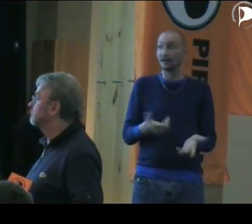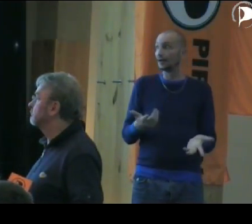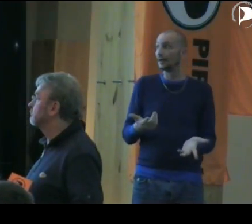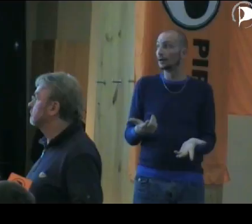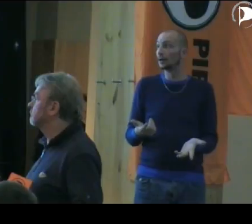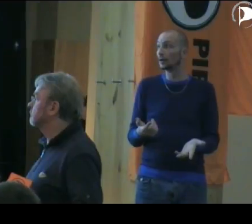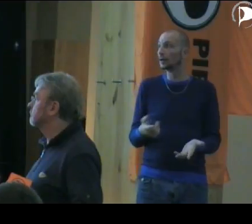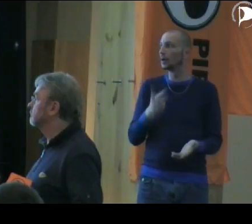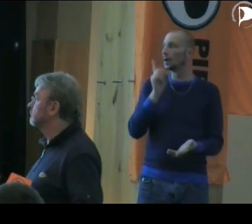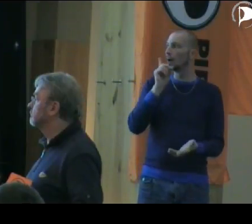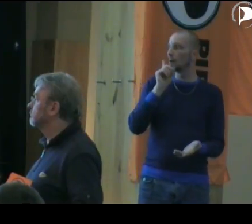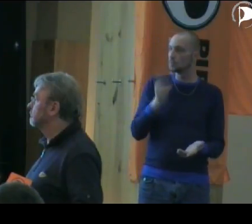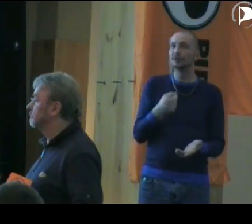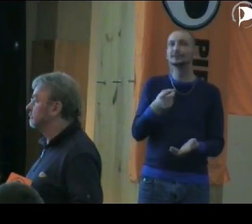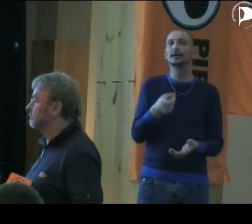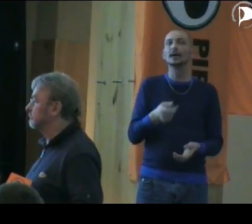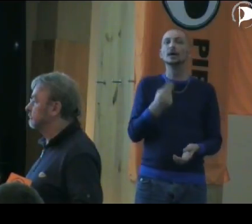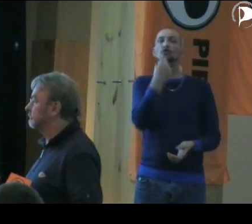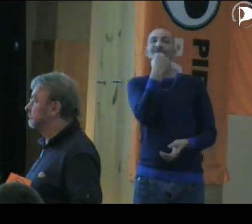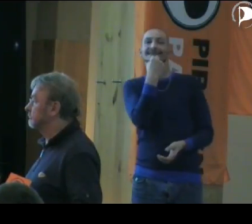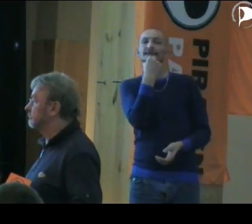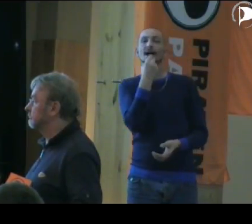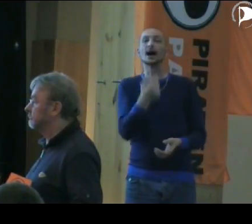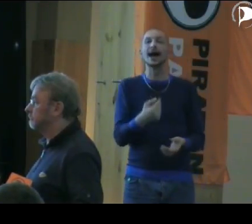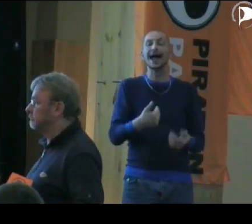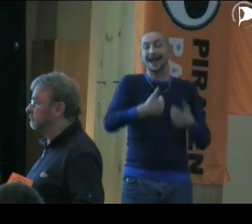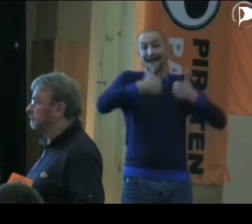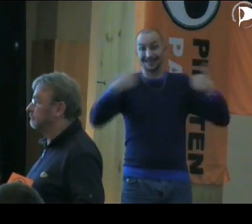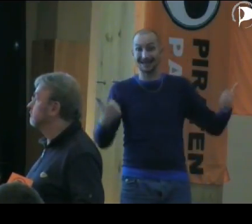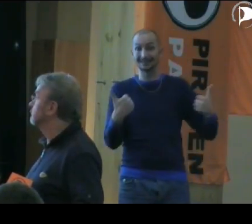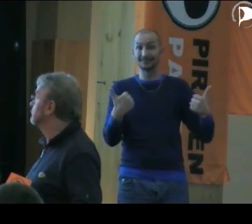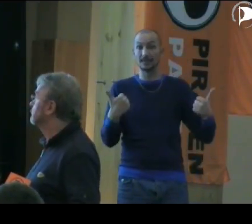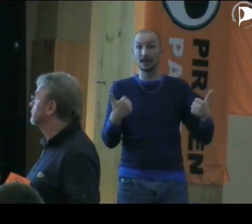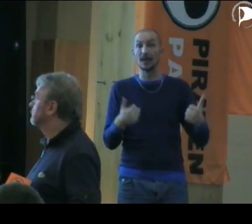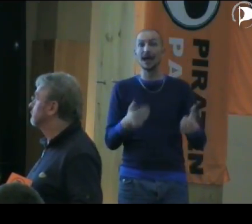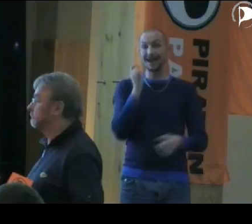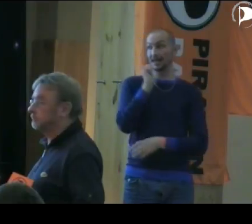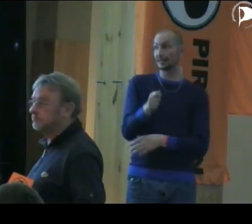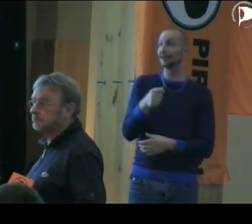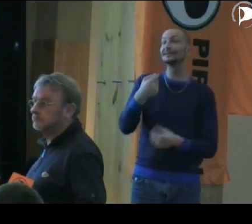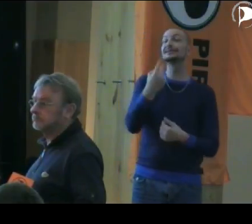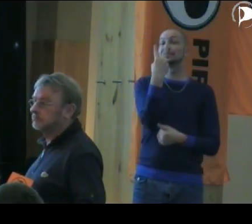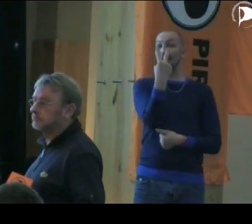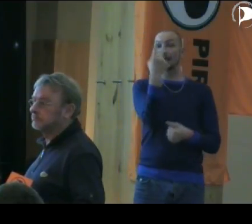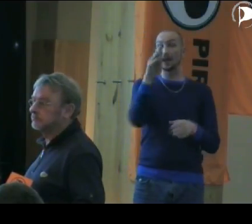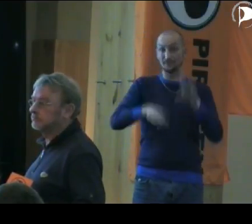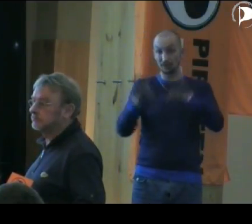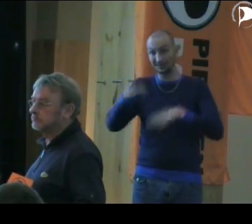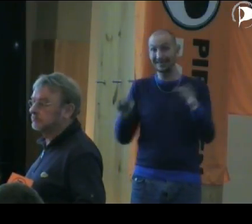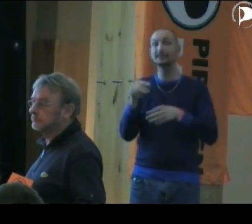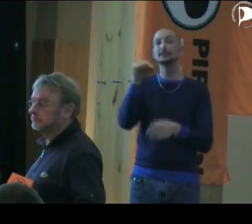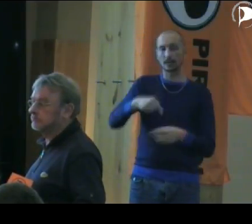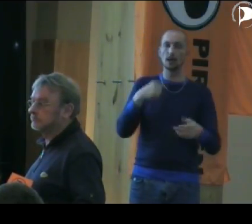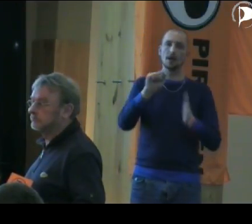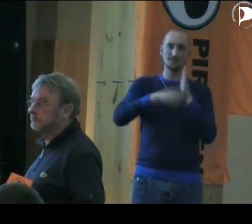wir müssen den schiedsrichtern deshalb verlegt das sind zwei getrennte war die union die dürfen wir leider nicht auf eine bewegung